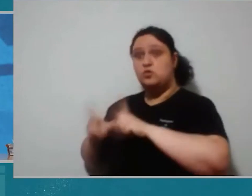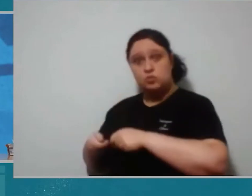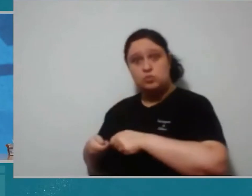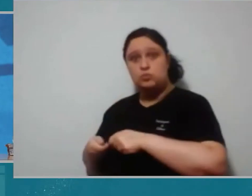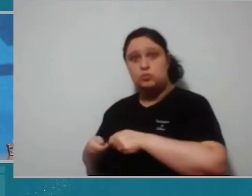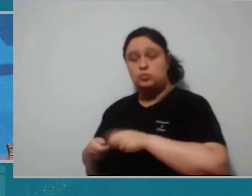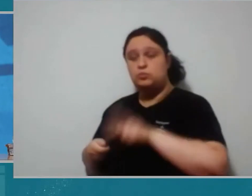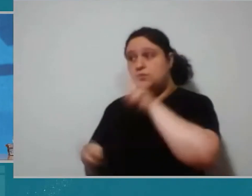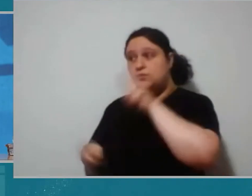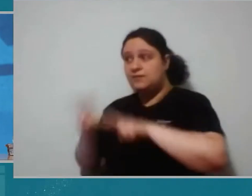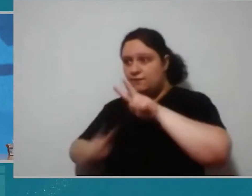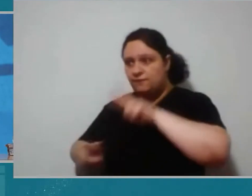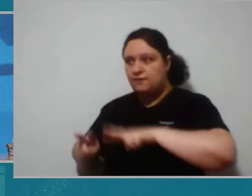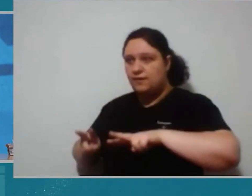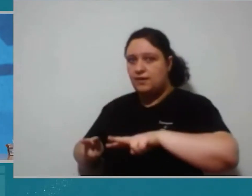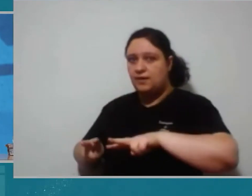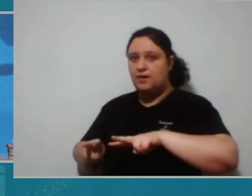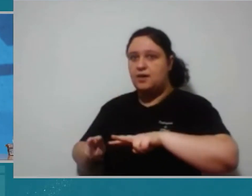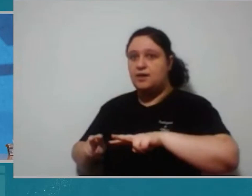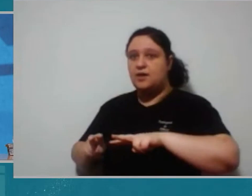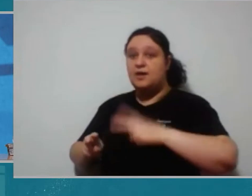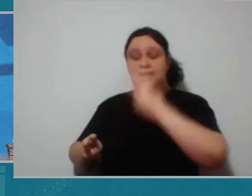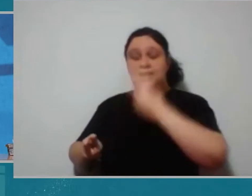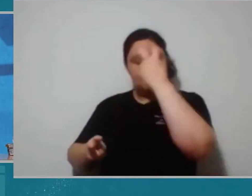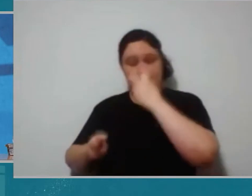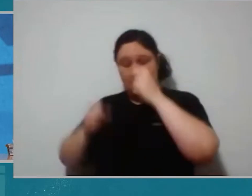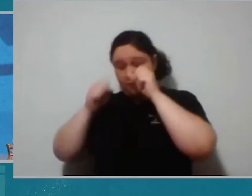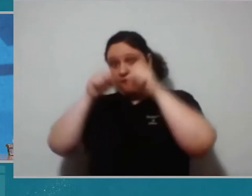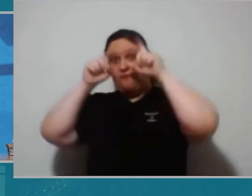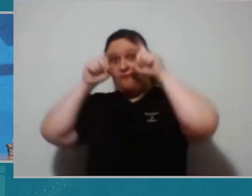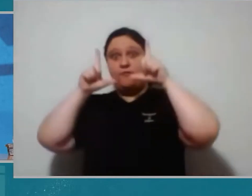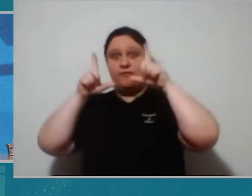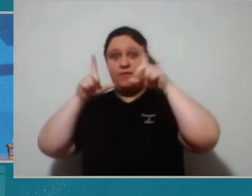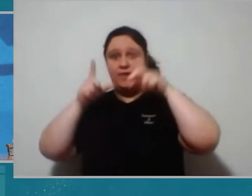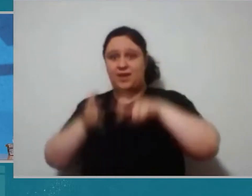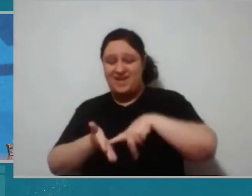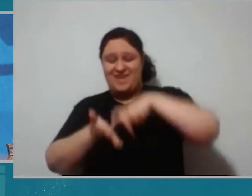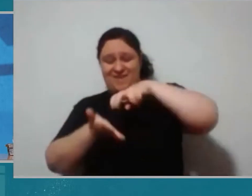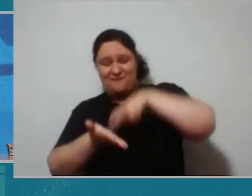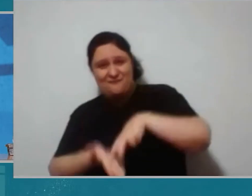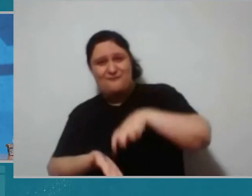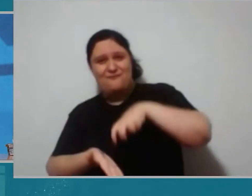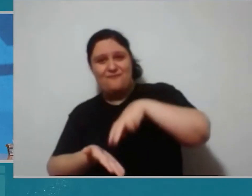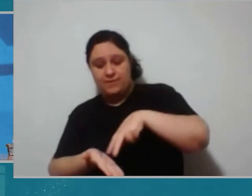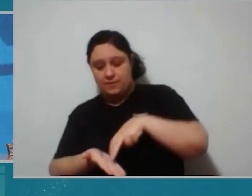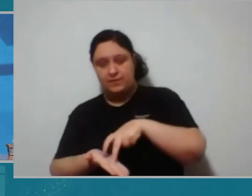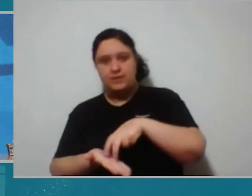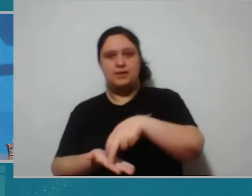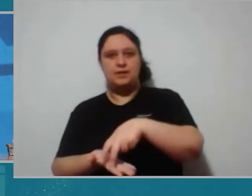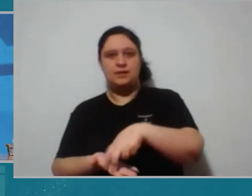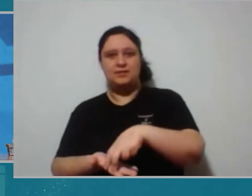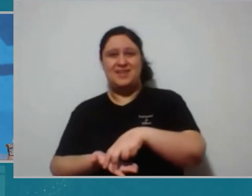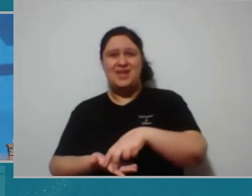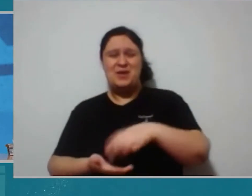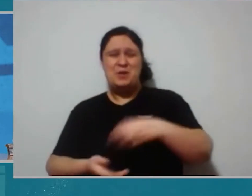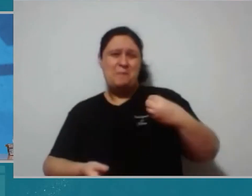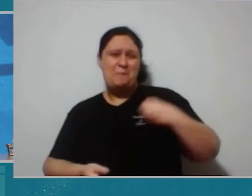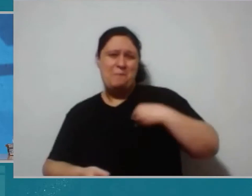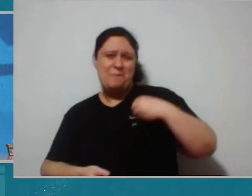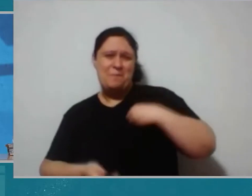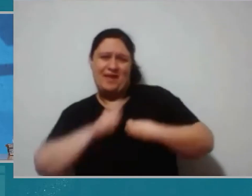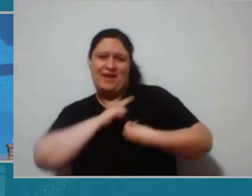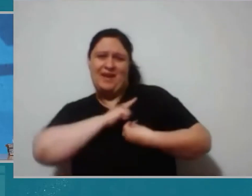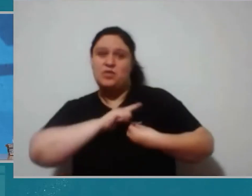veem, os coxos andam, os leprosos são purificados, os surdos